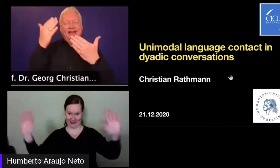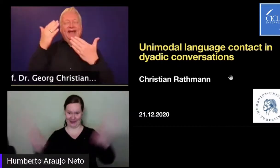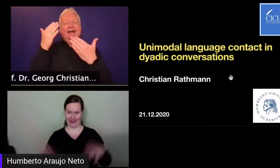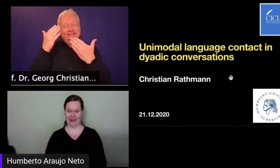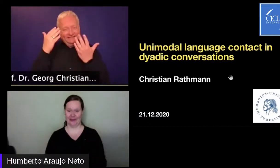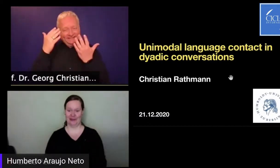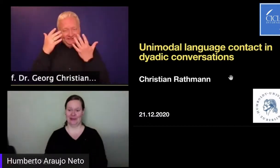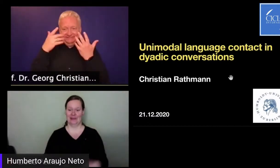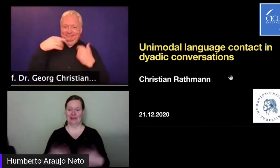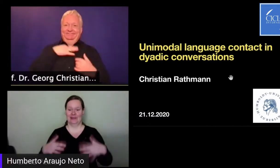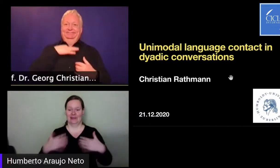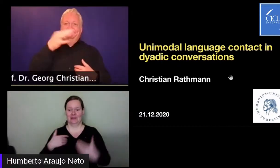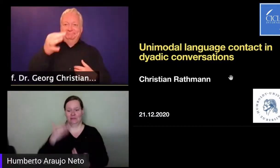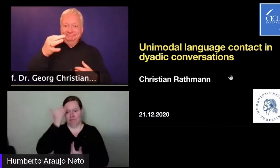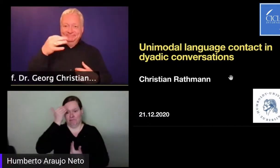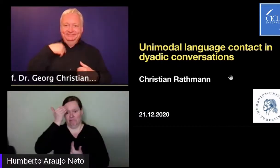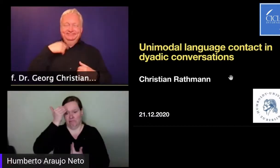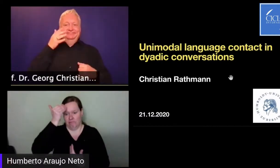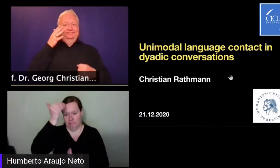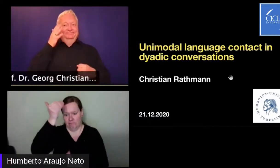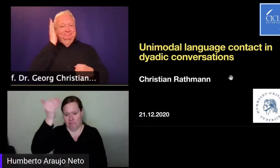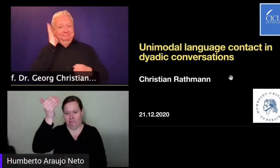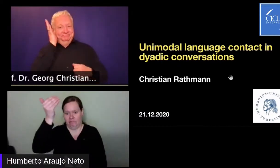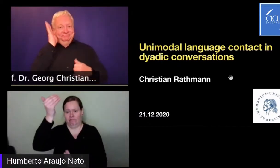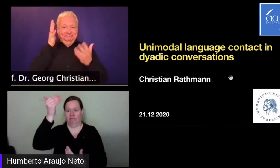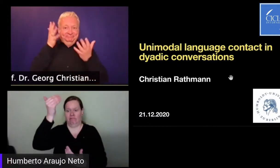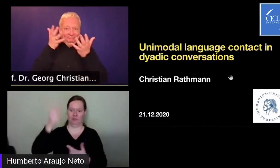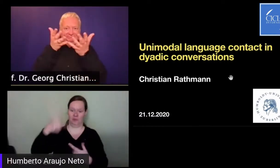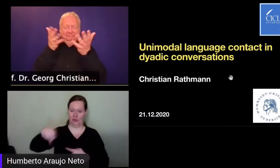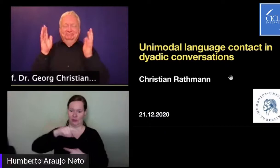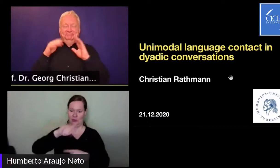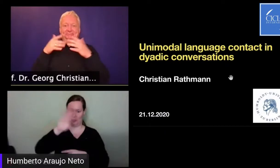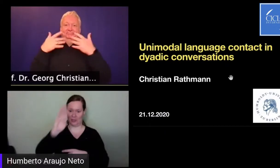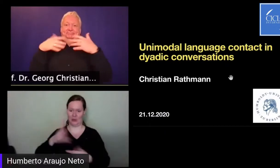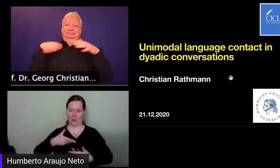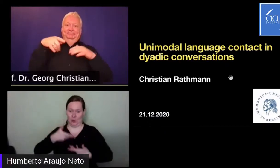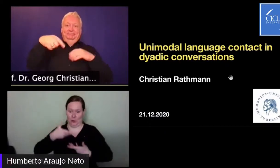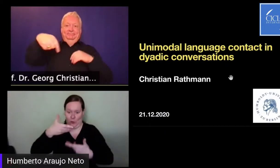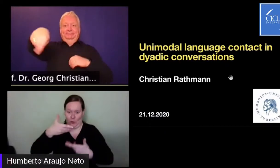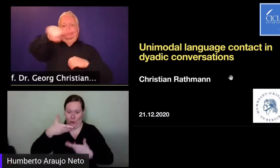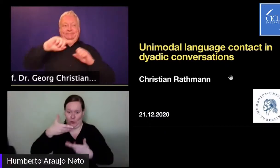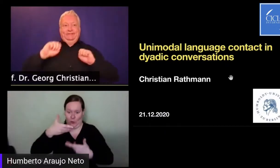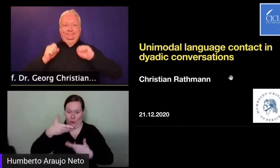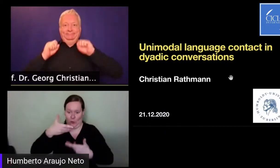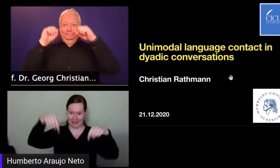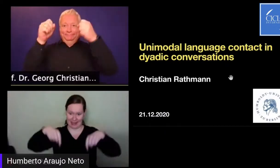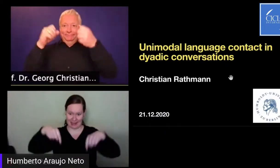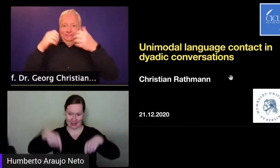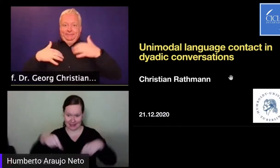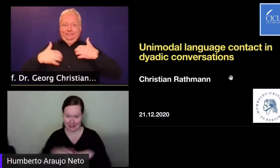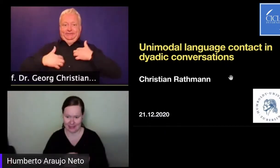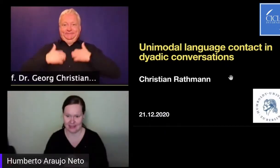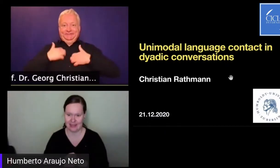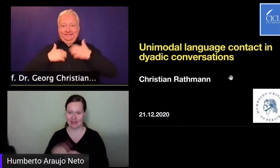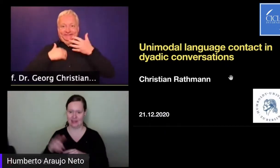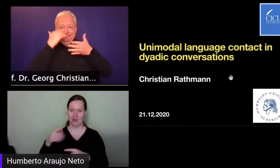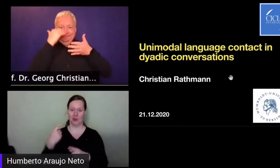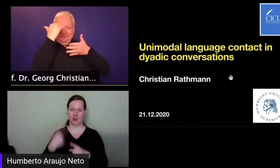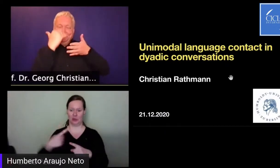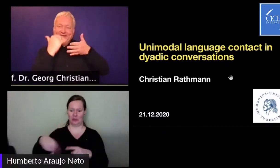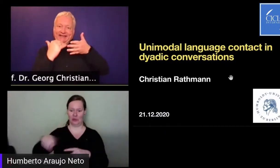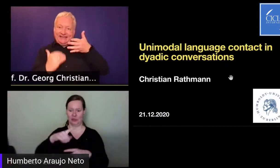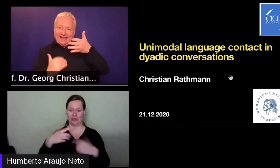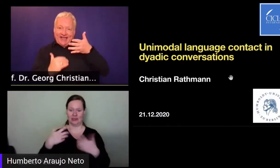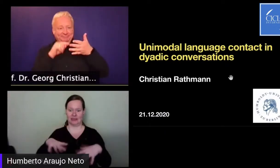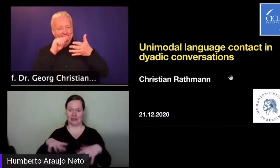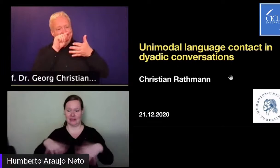Olá, olá a todos. Eu quero agradecer imensamente a organização desse evento por ter me convidado